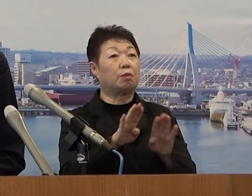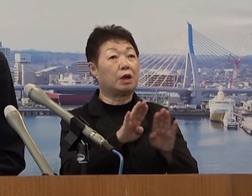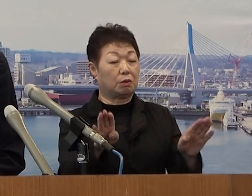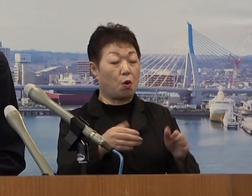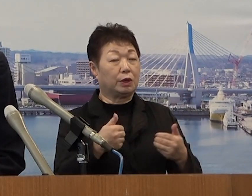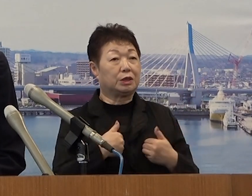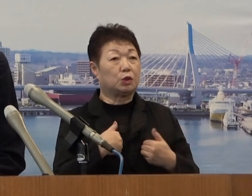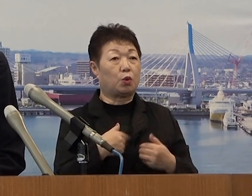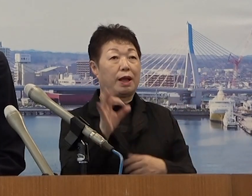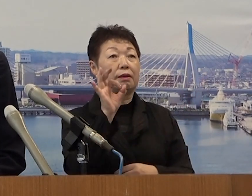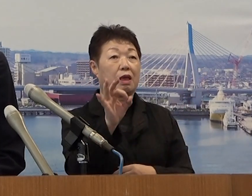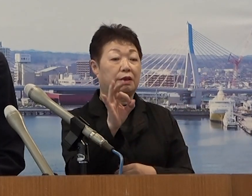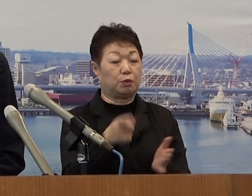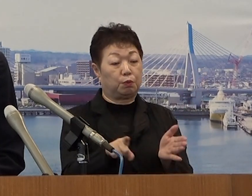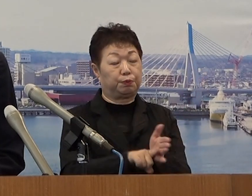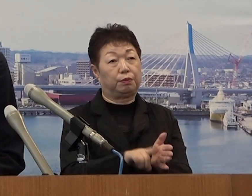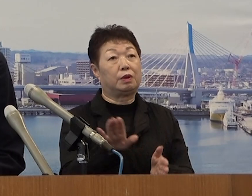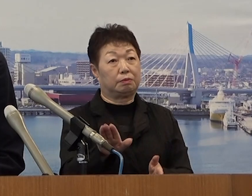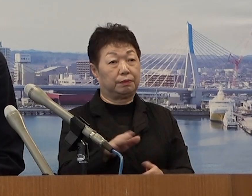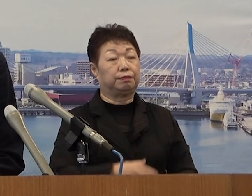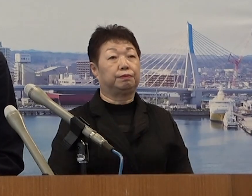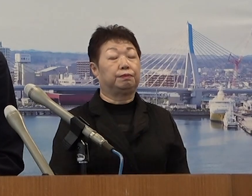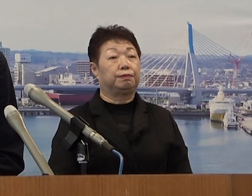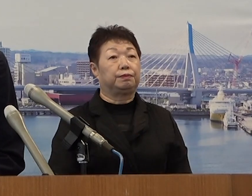要な経費を措置しております。